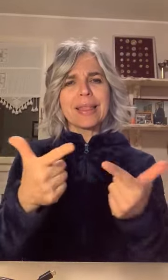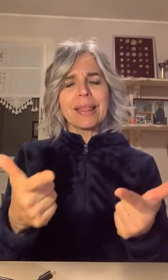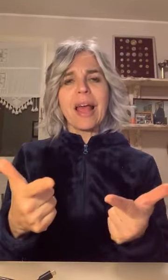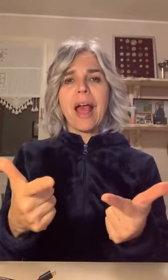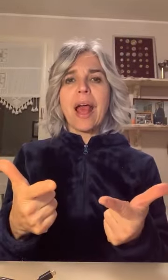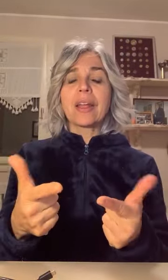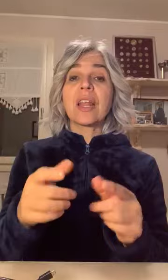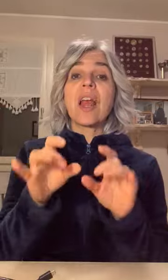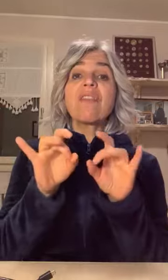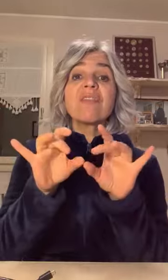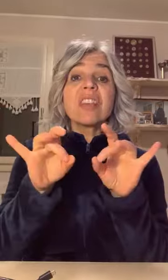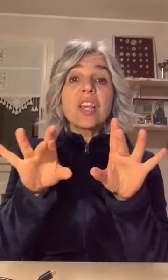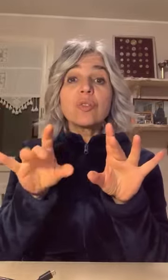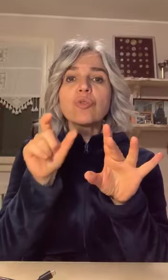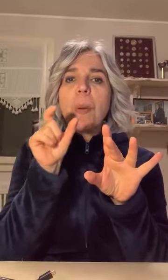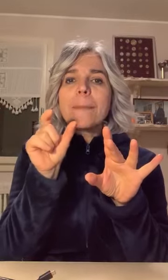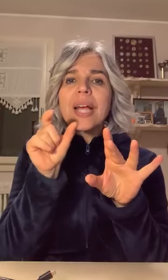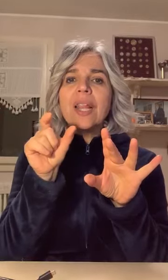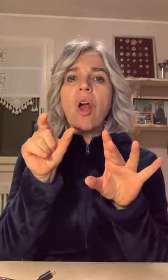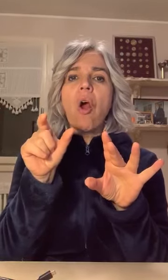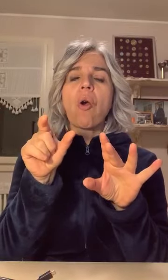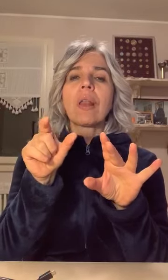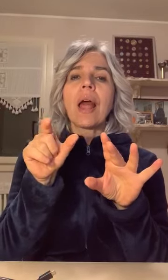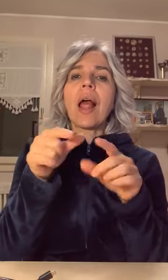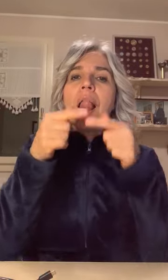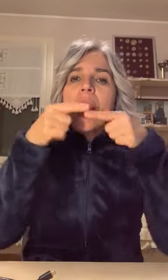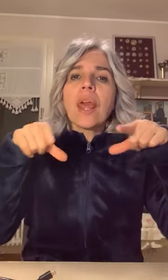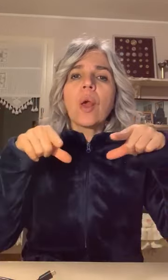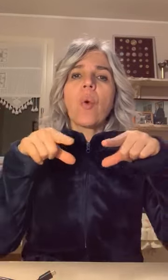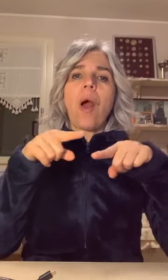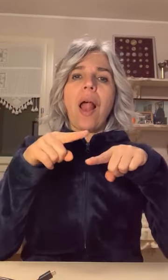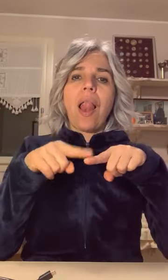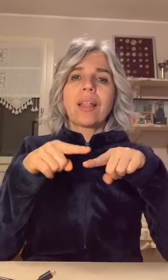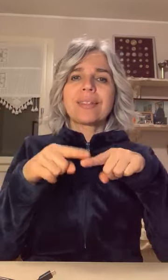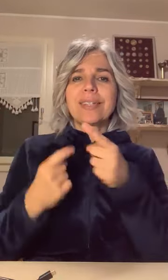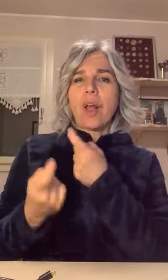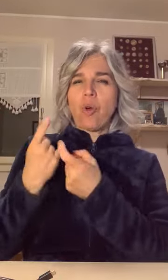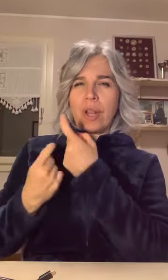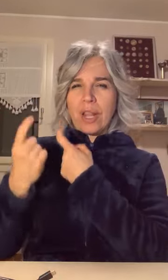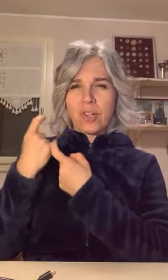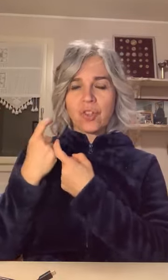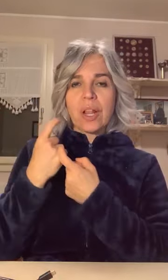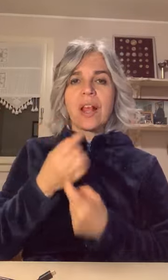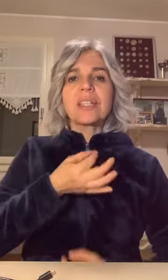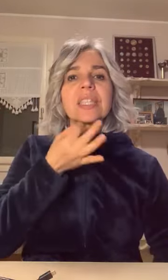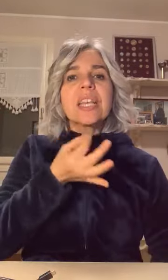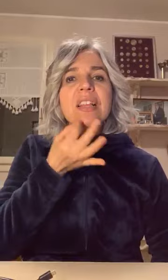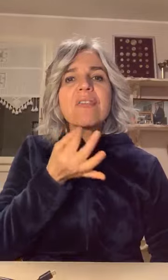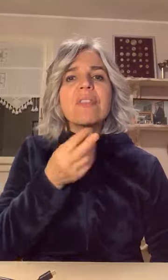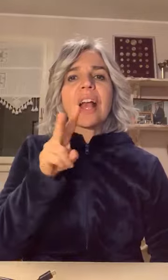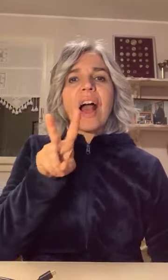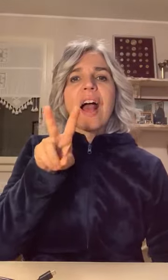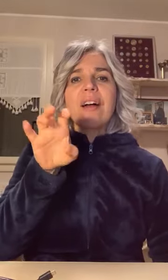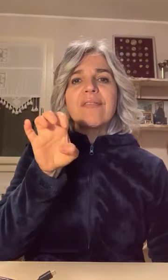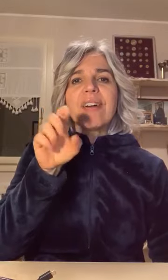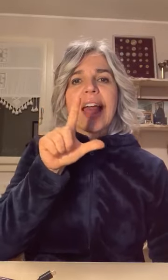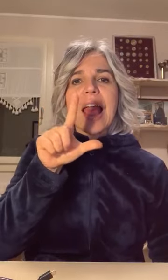veleno, vuol dire diffondere veleno. E noi stiamo vedendo e abbiamo visto quante notizie false